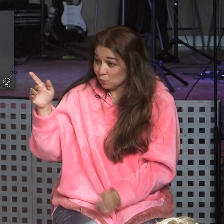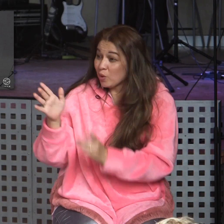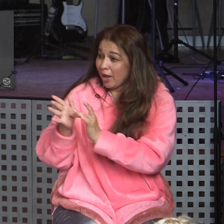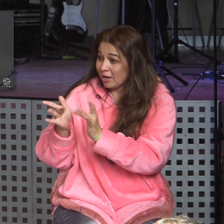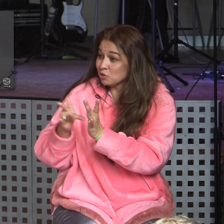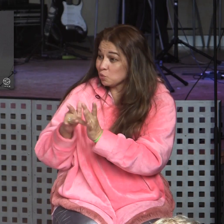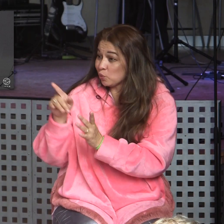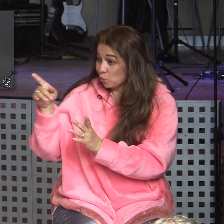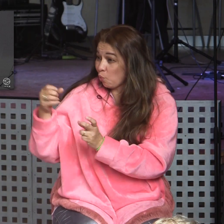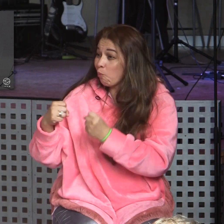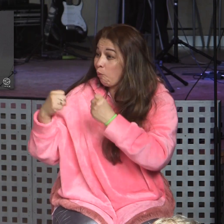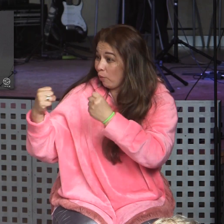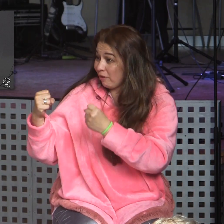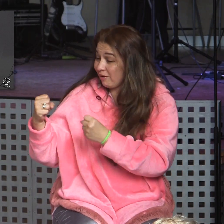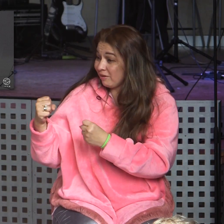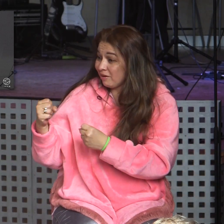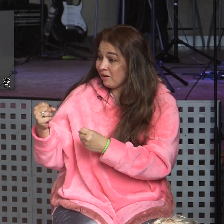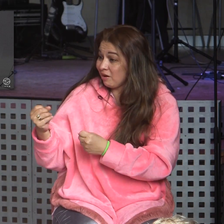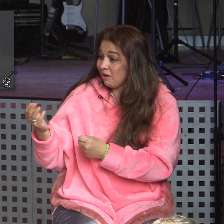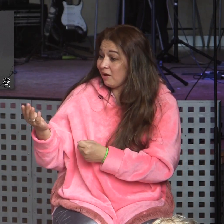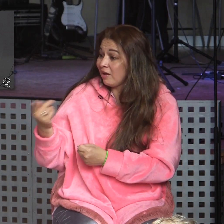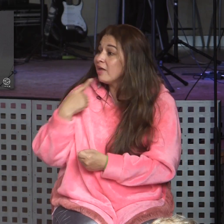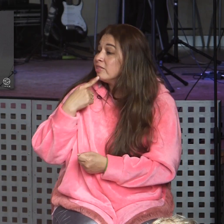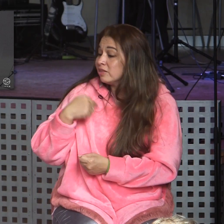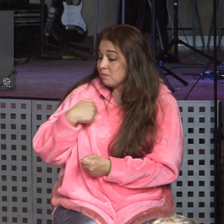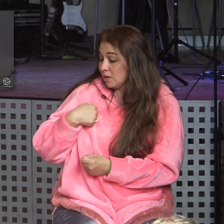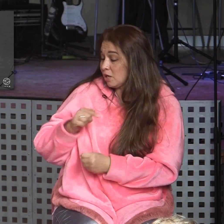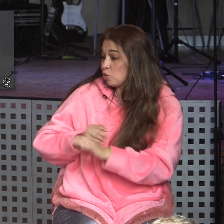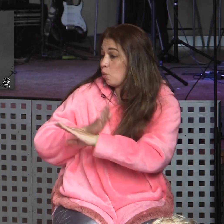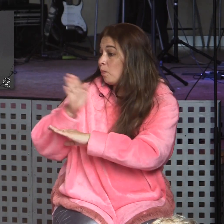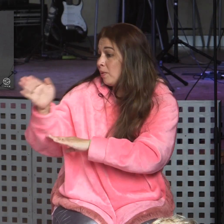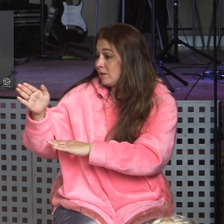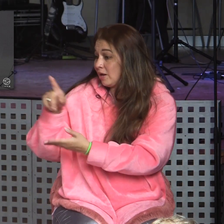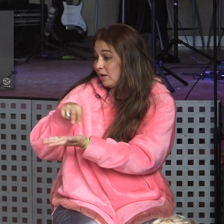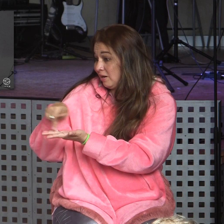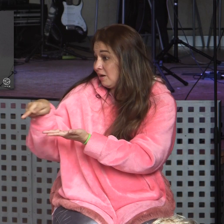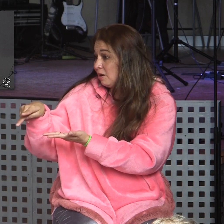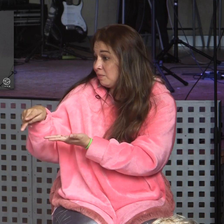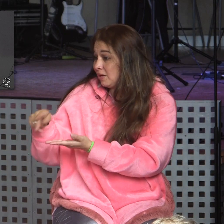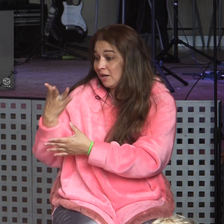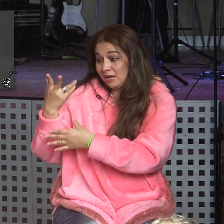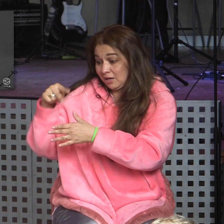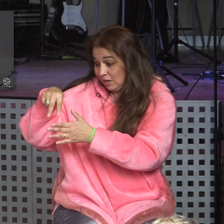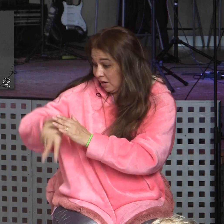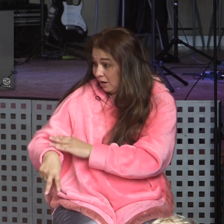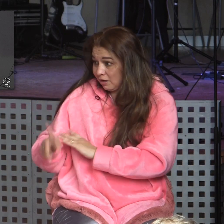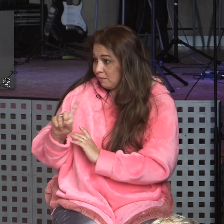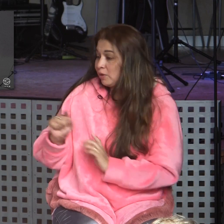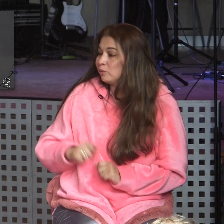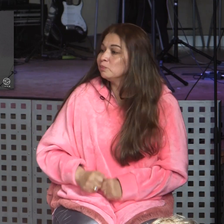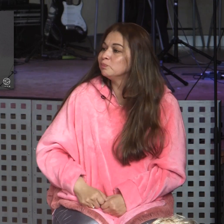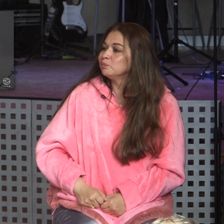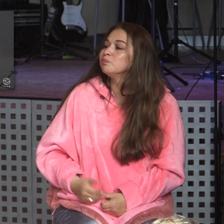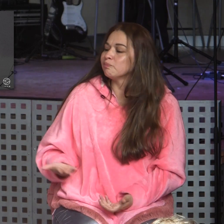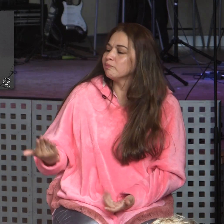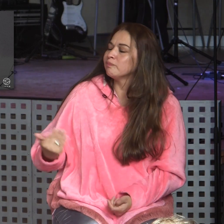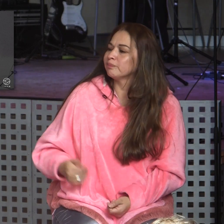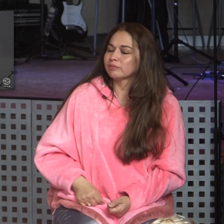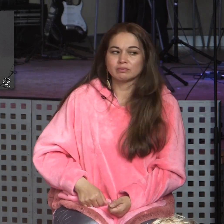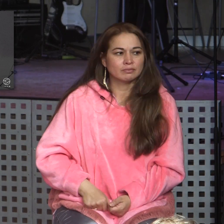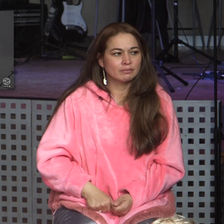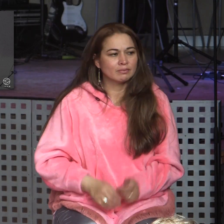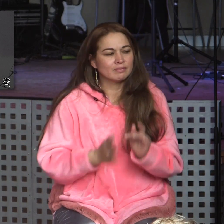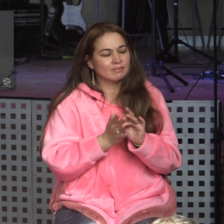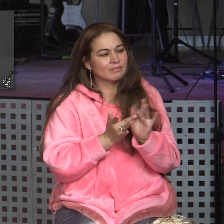poder, su deidad, su gloria en cada acto de nuestra vida. Por